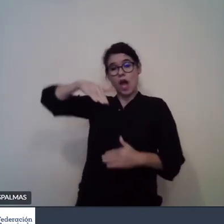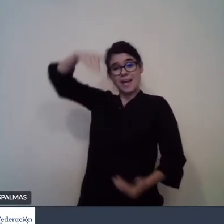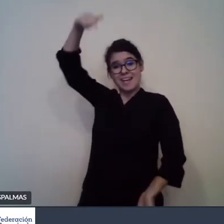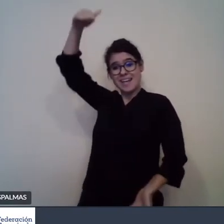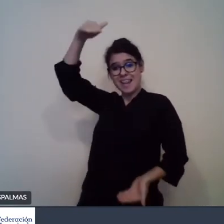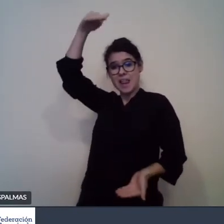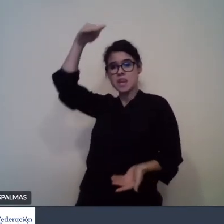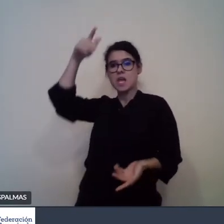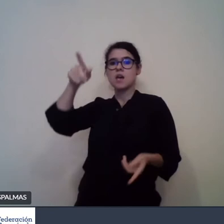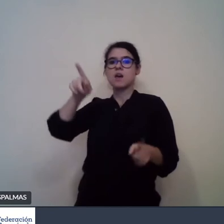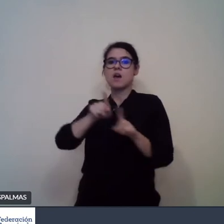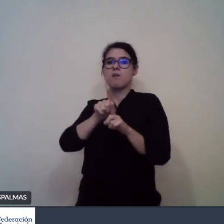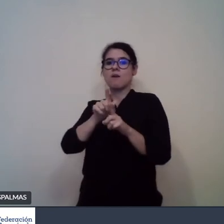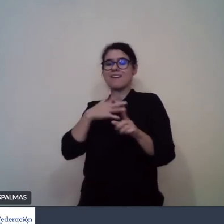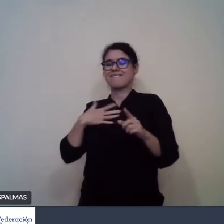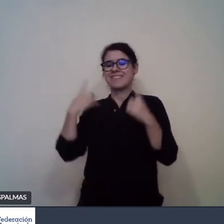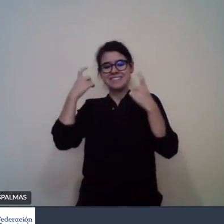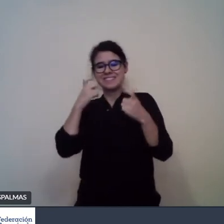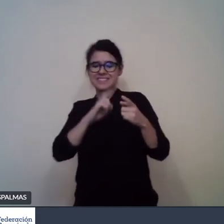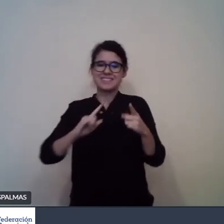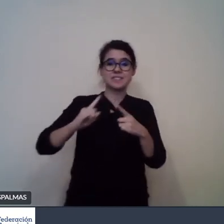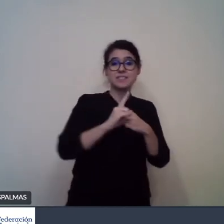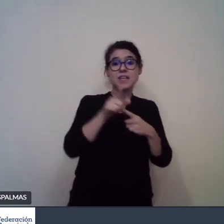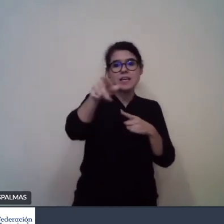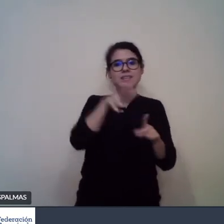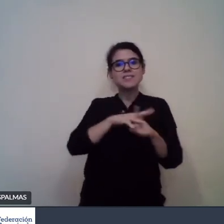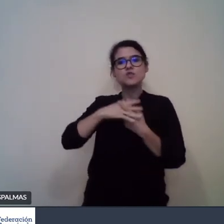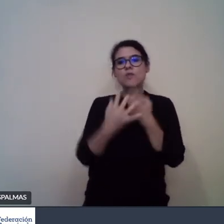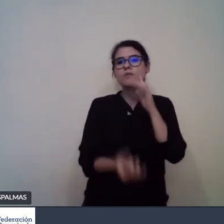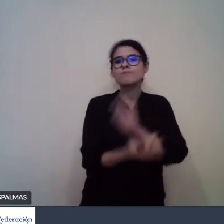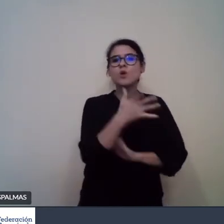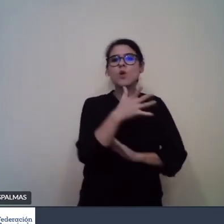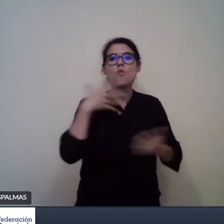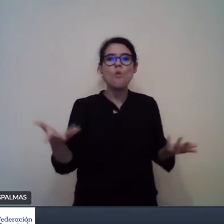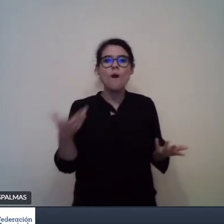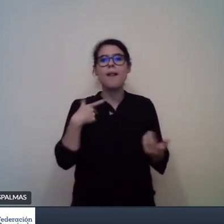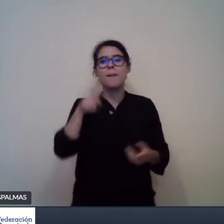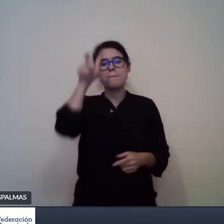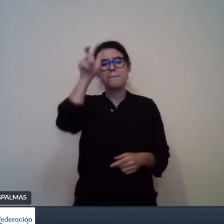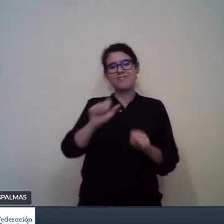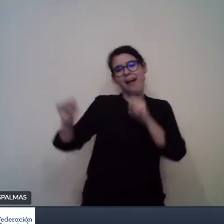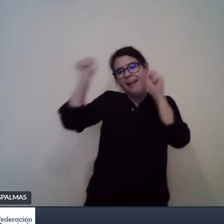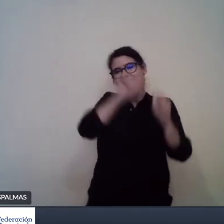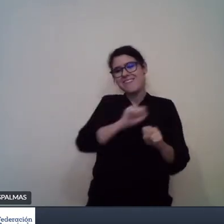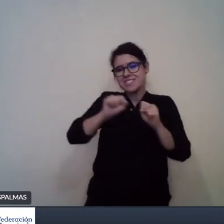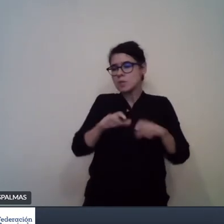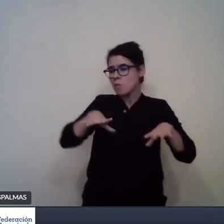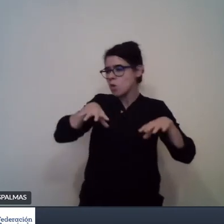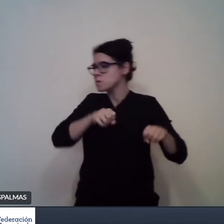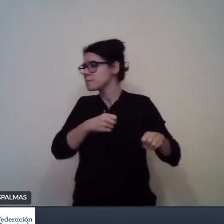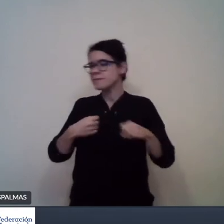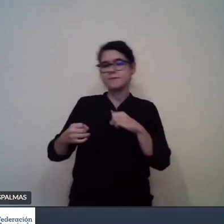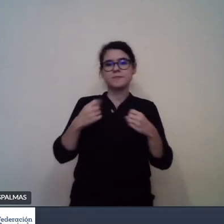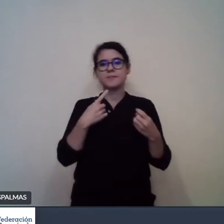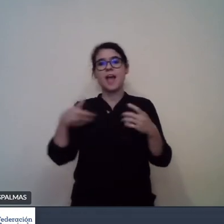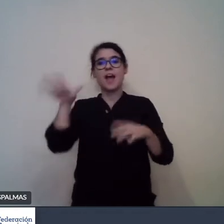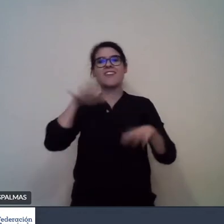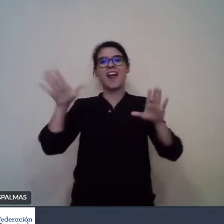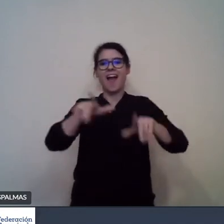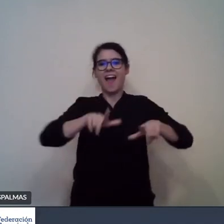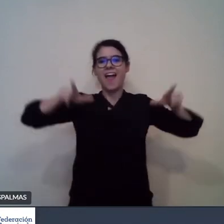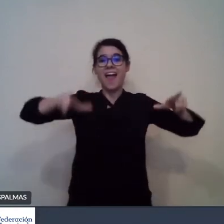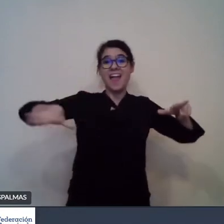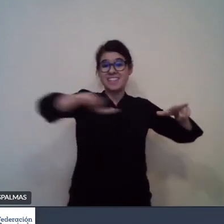es esta situación que mantiene ocupado al defensor del lado contrario. Y fijaos el spacing que queda en medio de la zona.